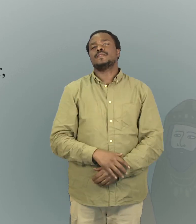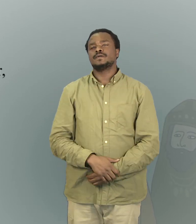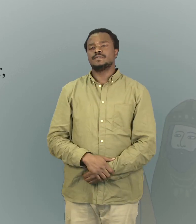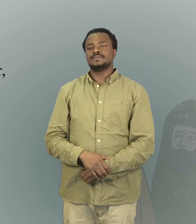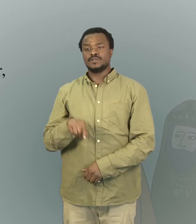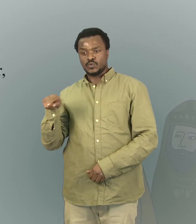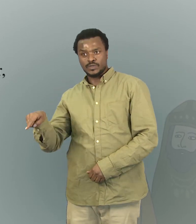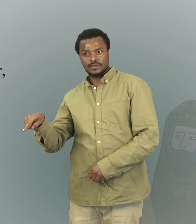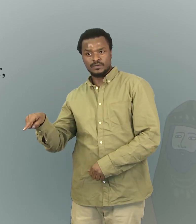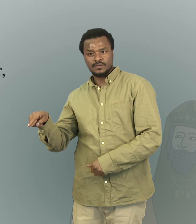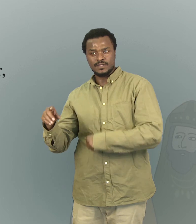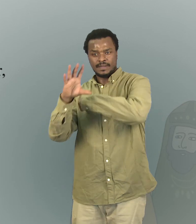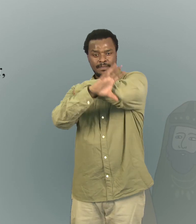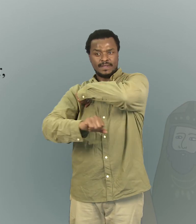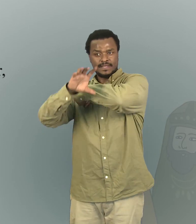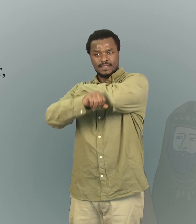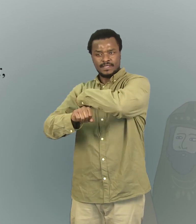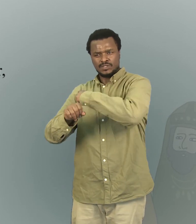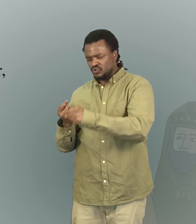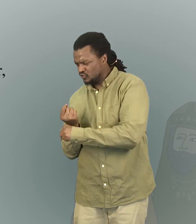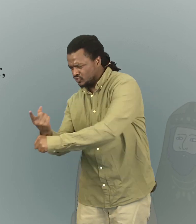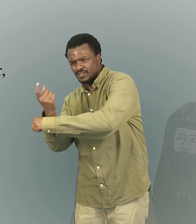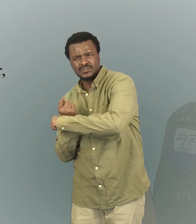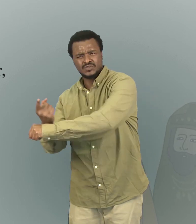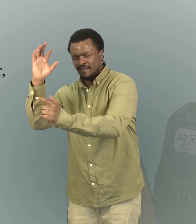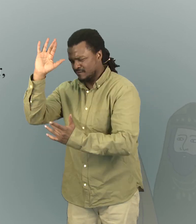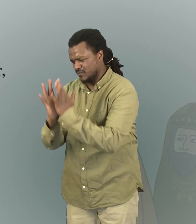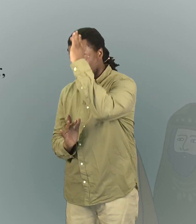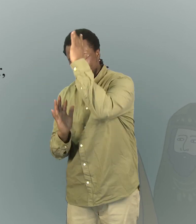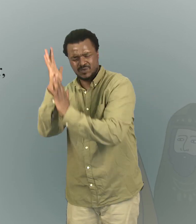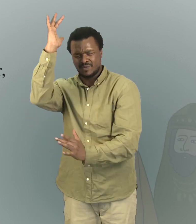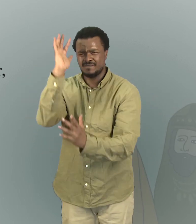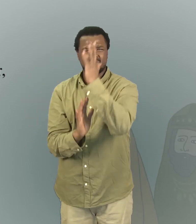mais la paille il va là brûlée dans le feu qui ne s'éteint pas